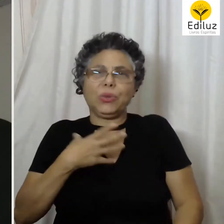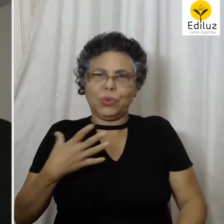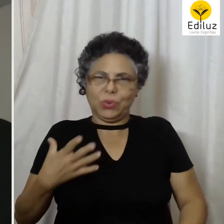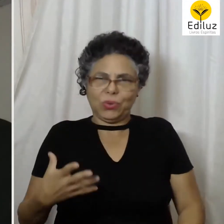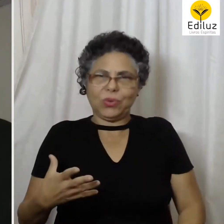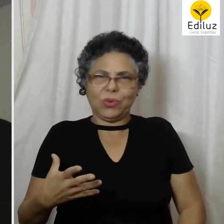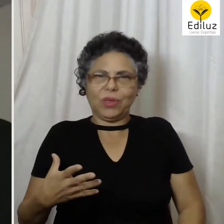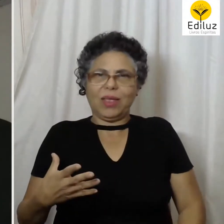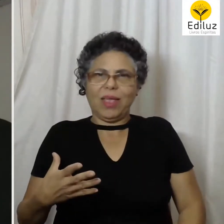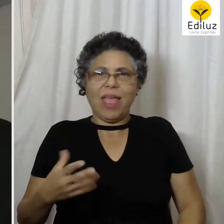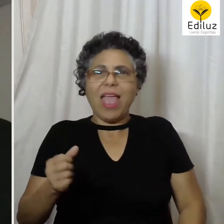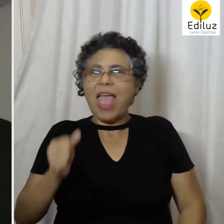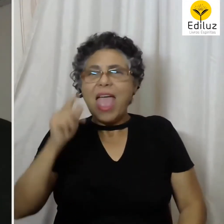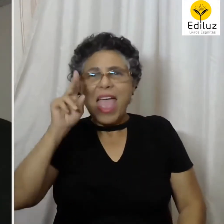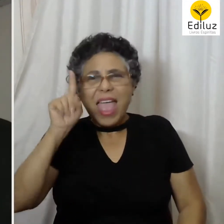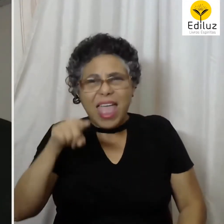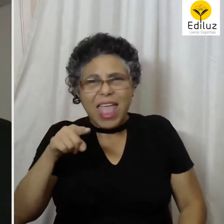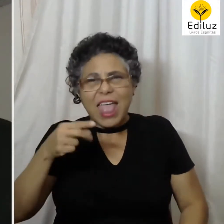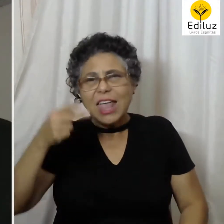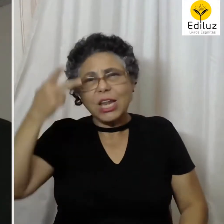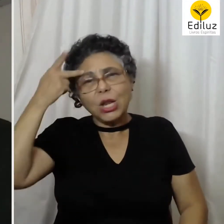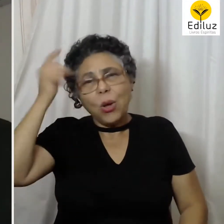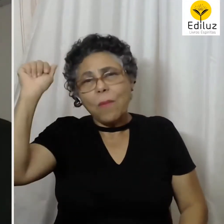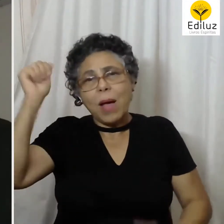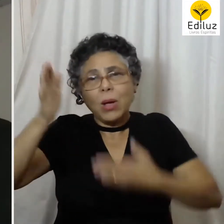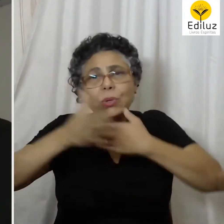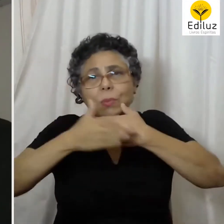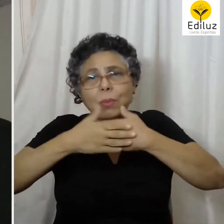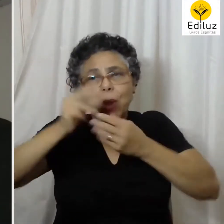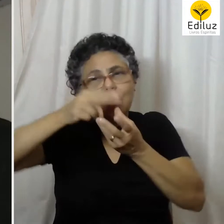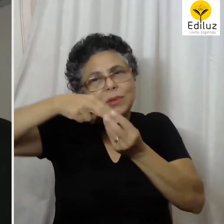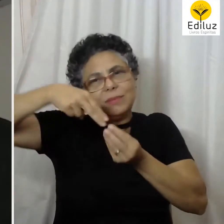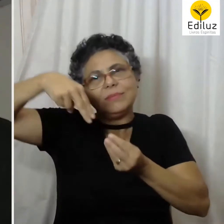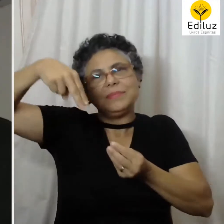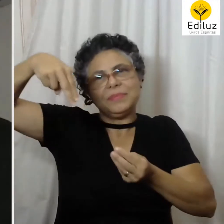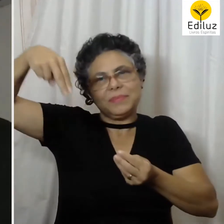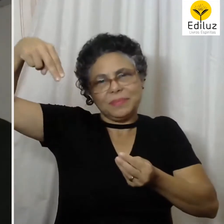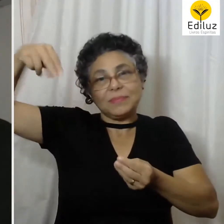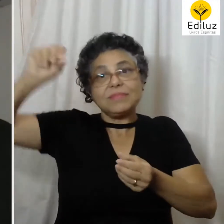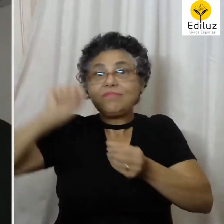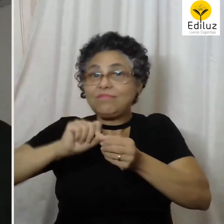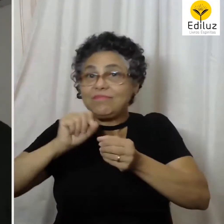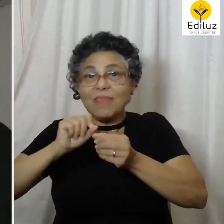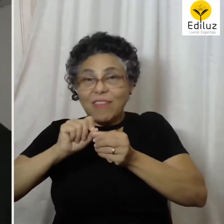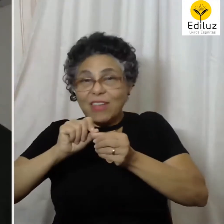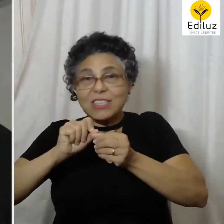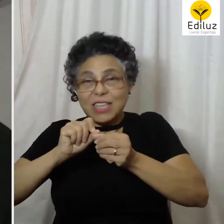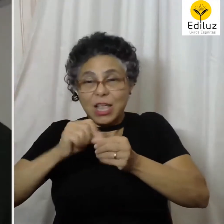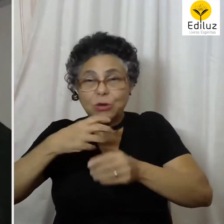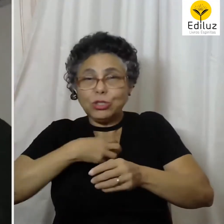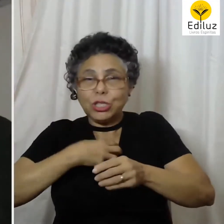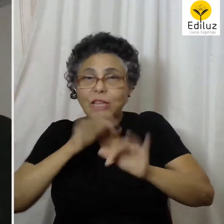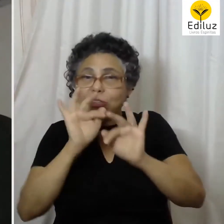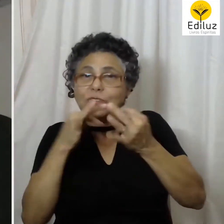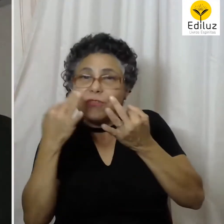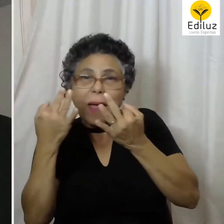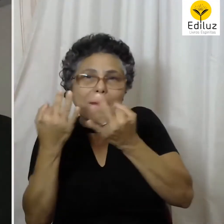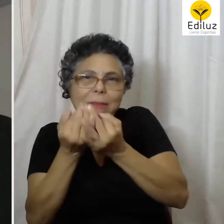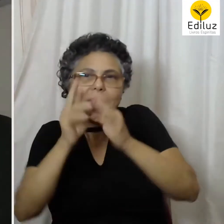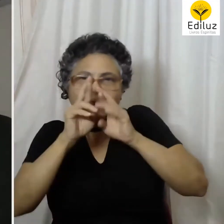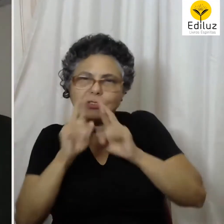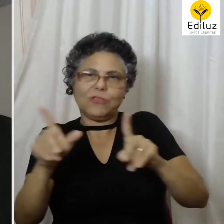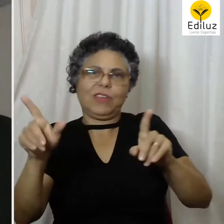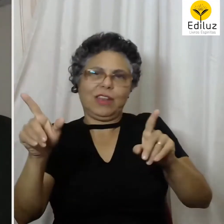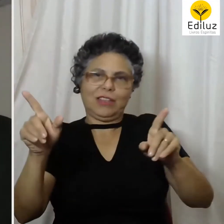da essência do espírito produzir essas configurações familiares.